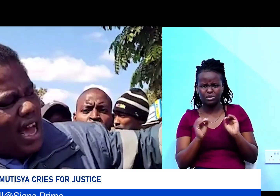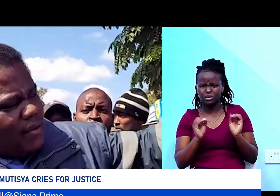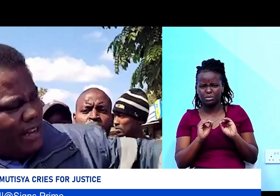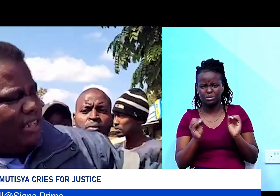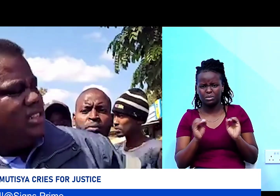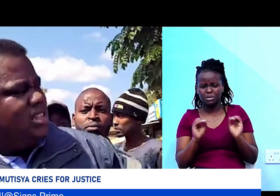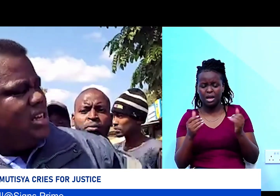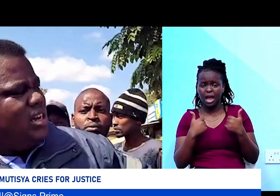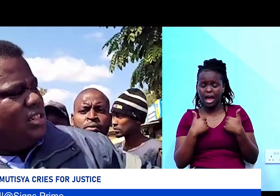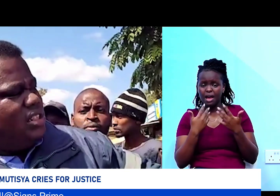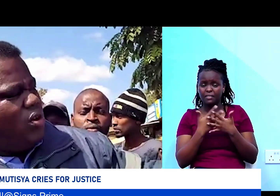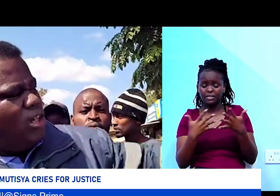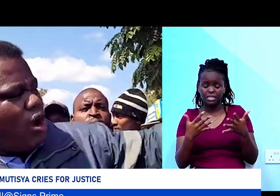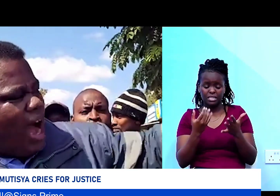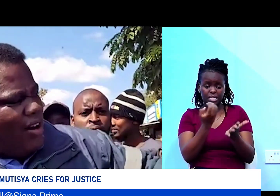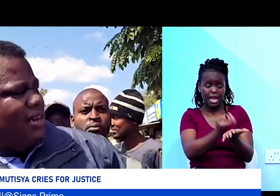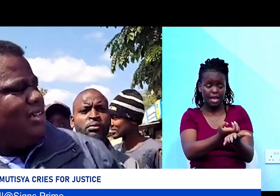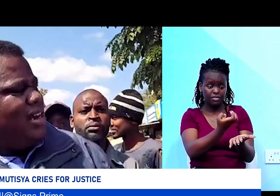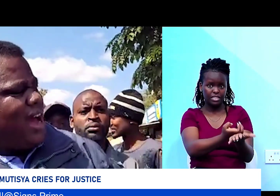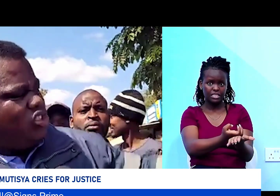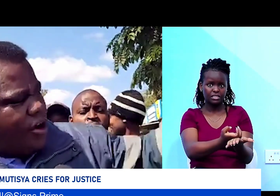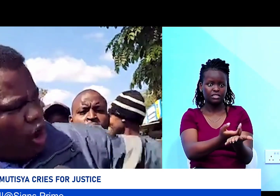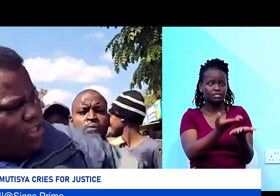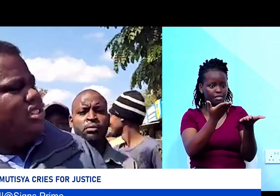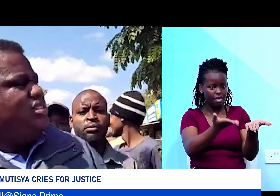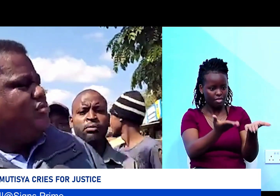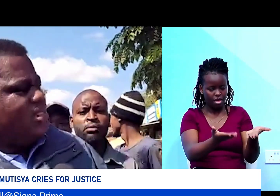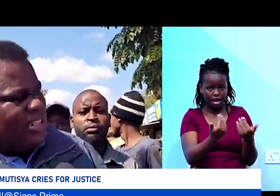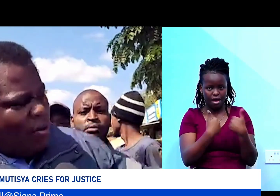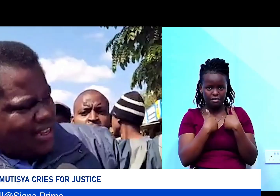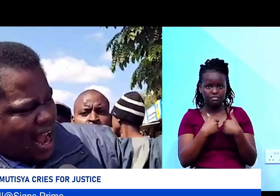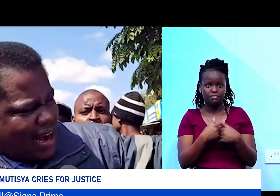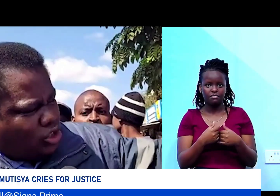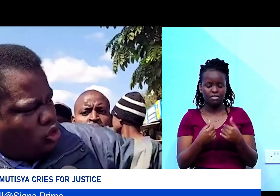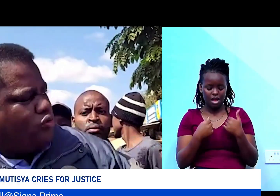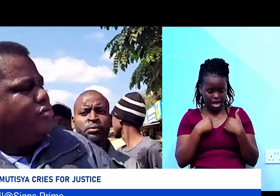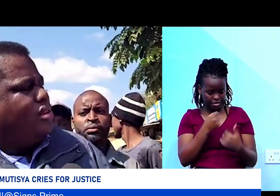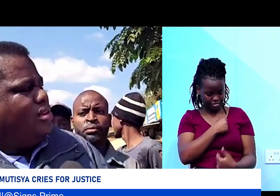za evidence, ziwe ziko covered, na hizo dots zitawezekana tu